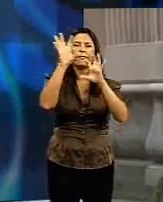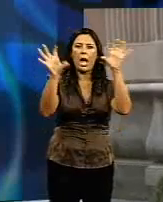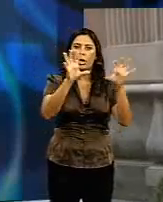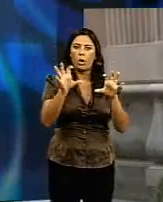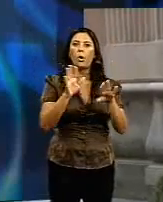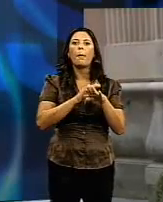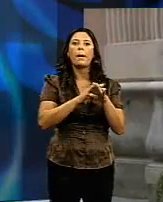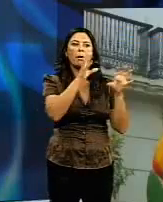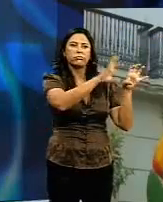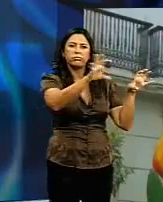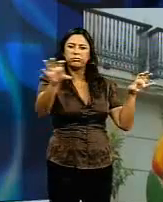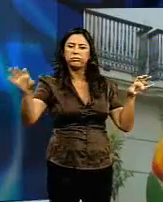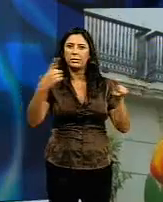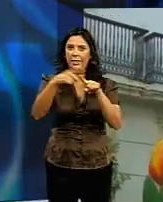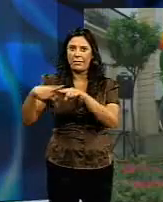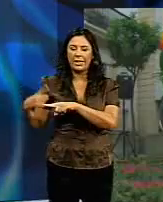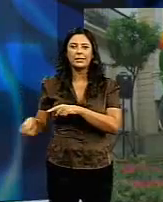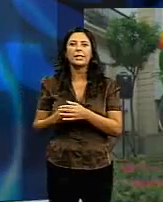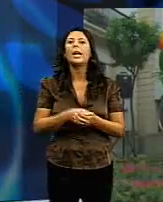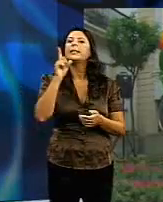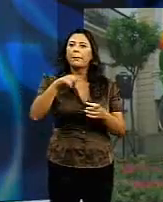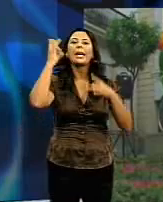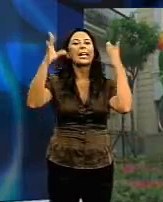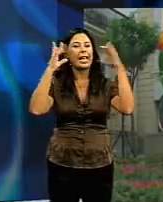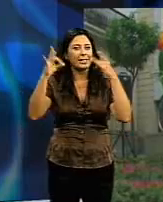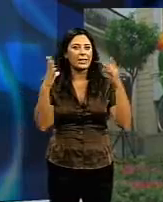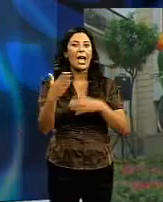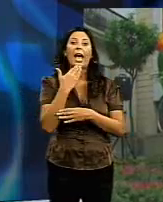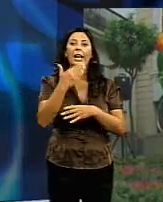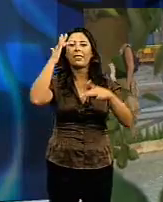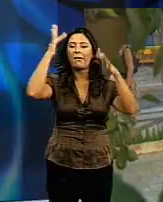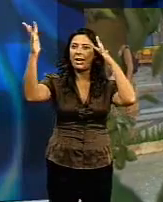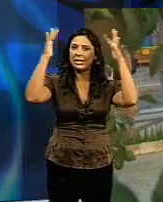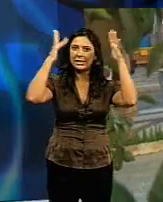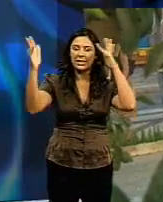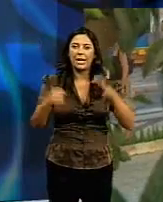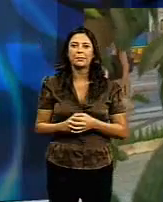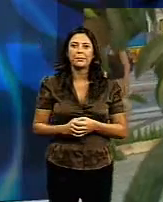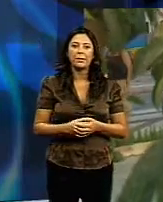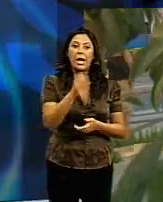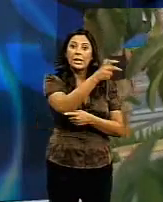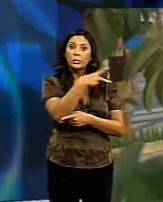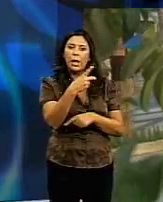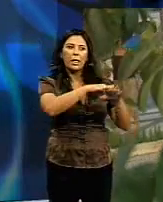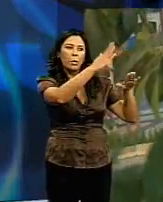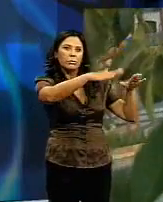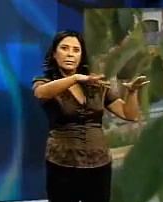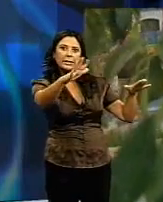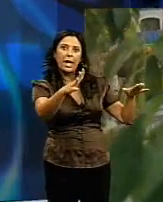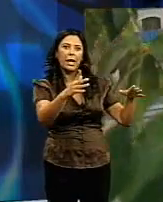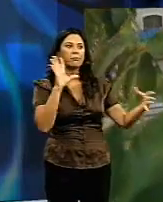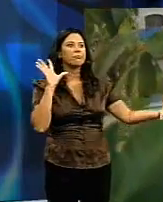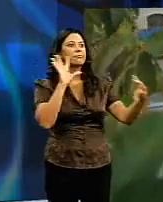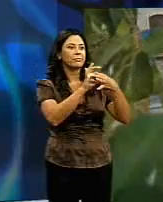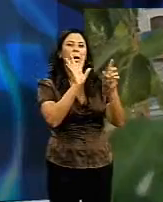de las composiciones, con espacio también para la creatividad a través de la fantasía. Un resultado paisajístico que nos reconcilia con el